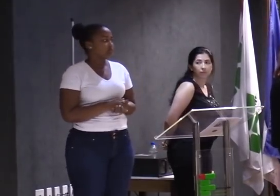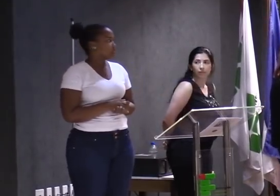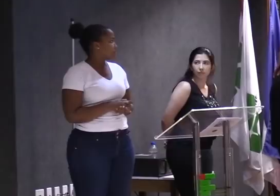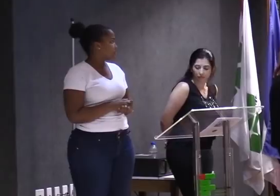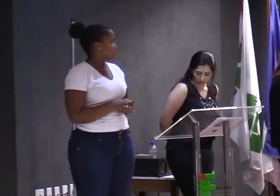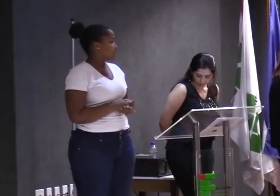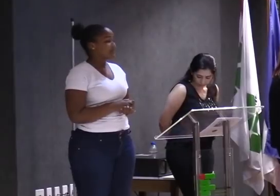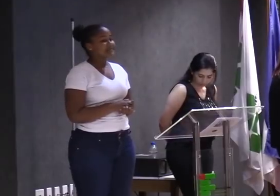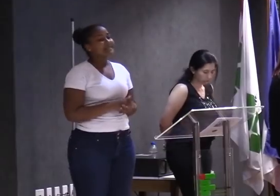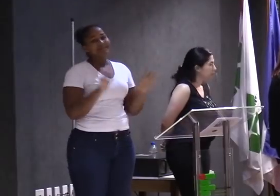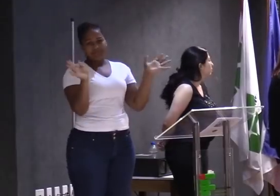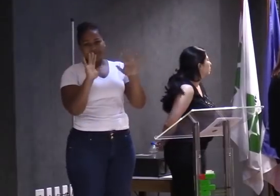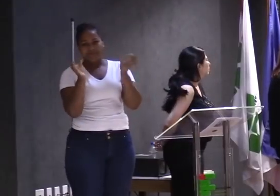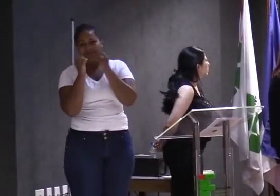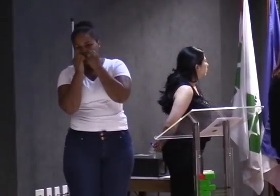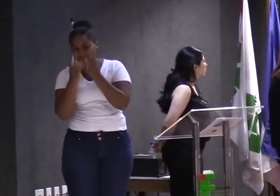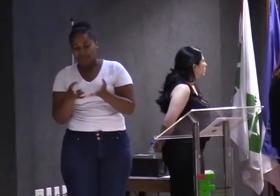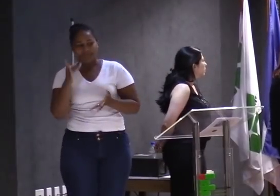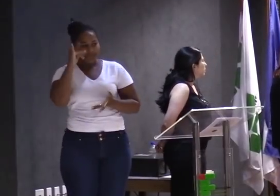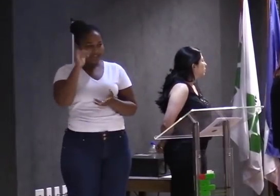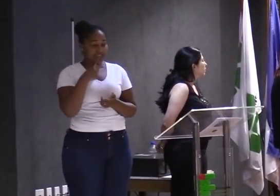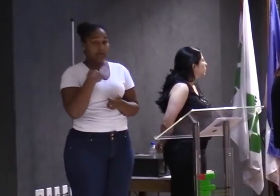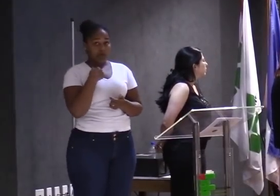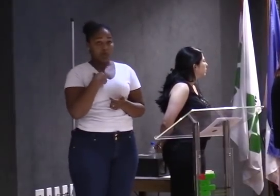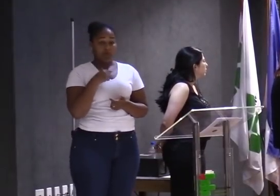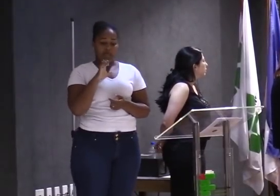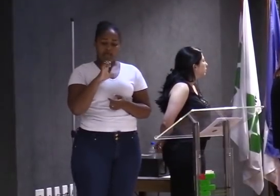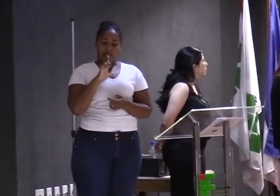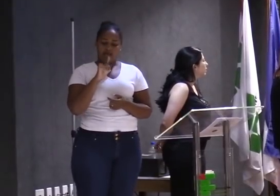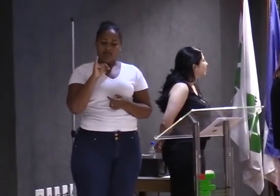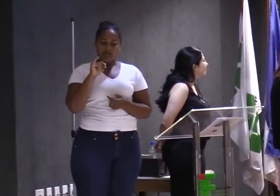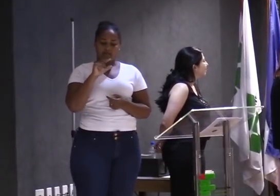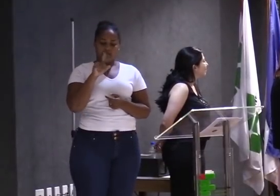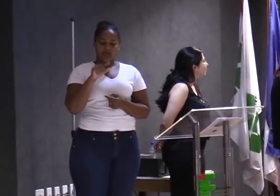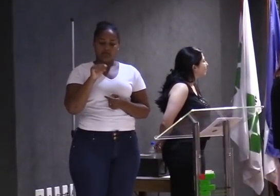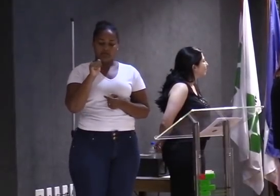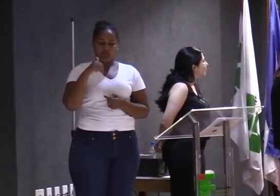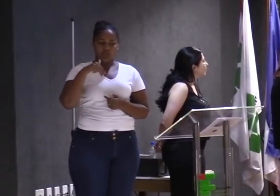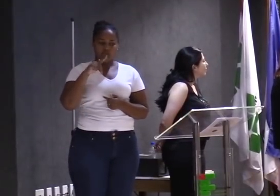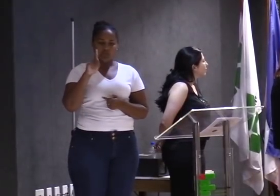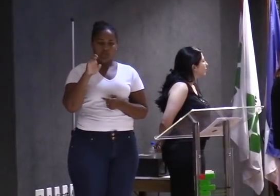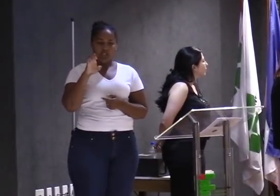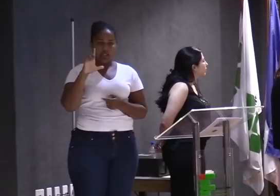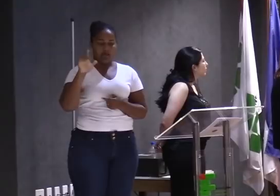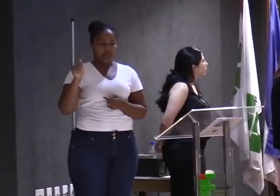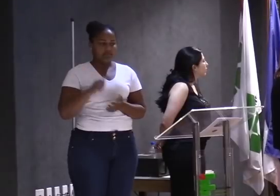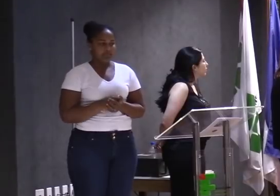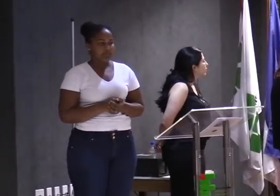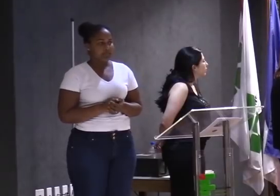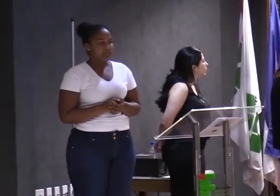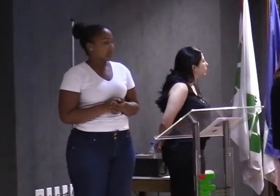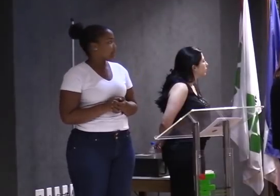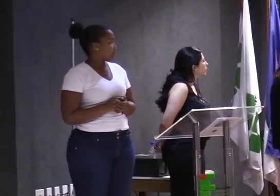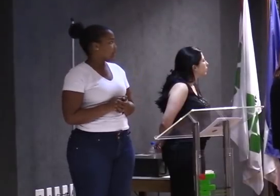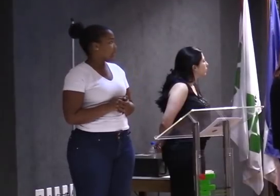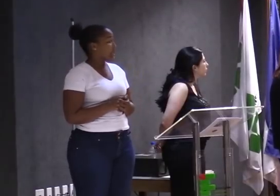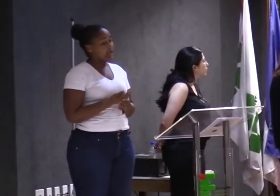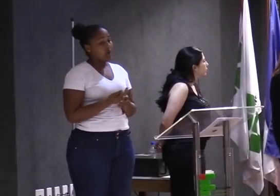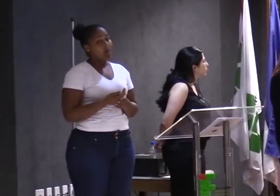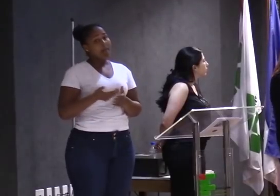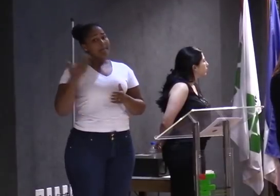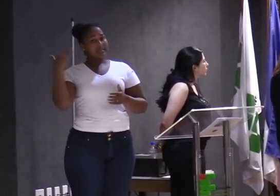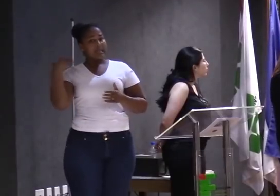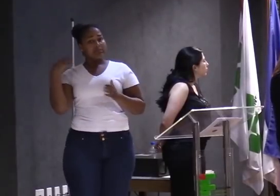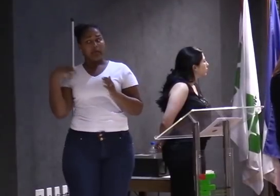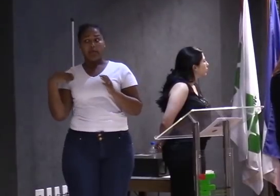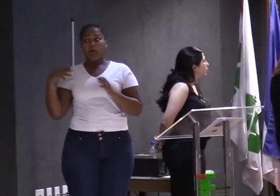Olá, bom dia, meu nome é Rosângela, né? No meu caso, assim, eu não tive muita oportunidade de implementar o método, assim, como eu pensei, quando eu saísse da Finlândia, ia fazer lá